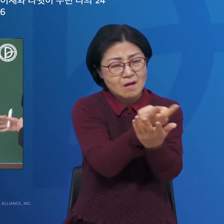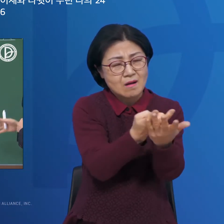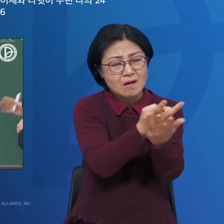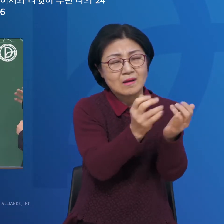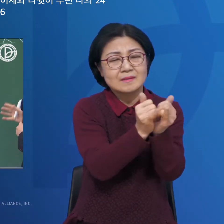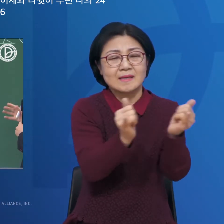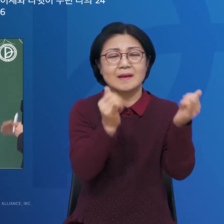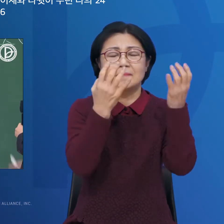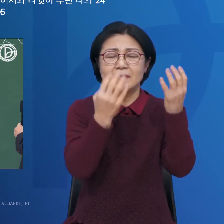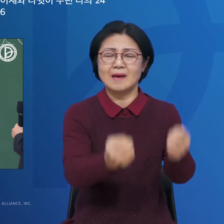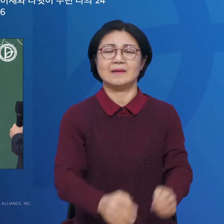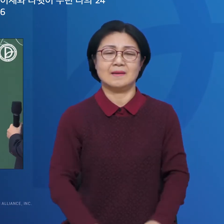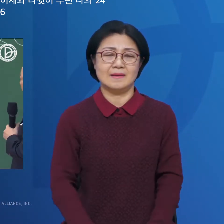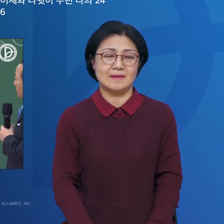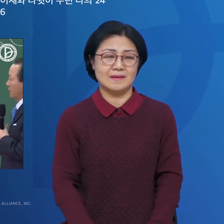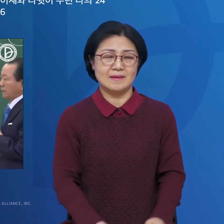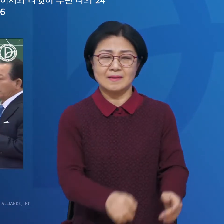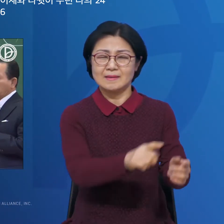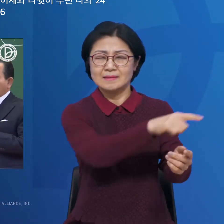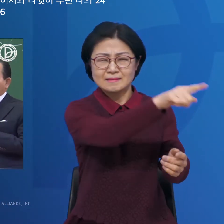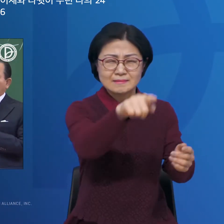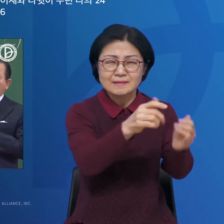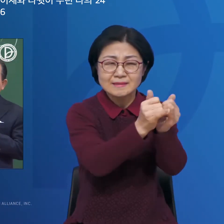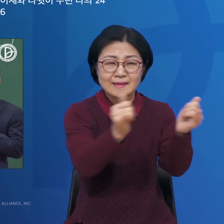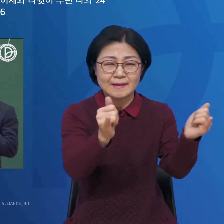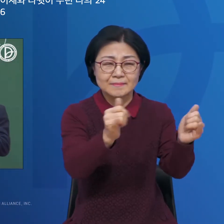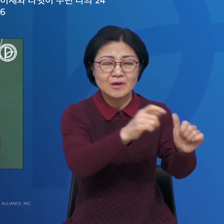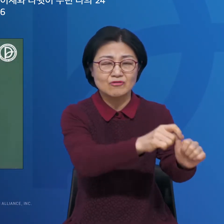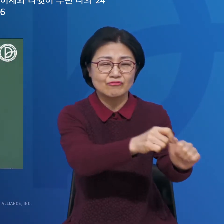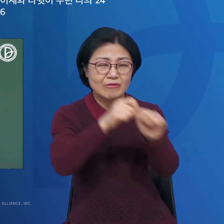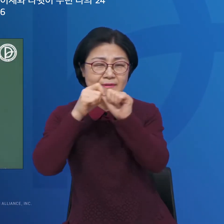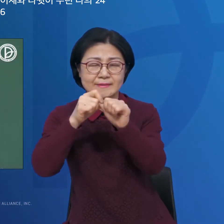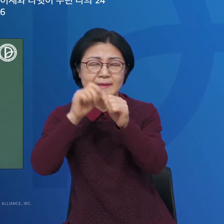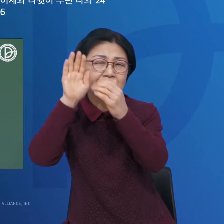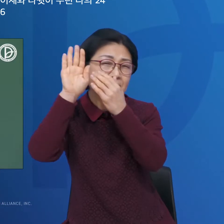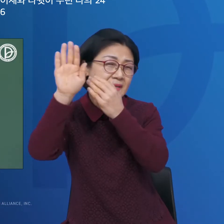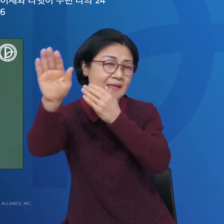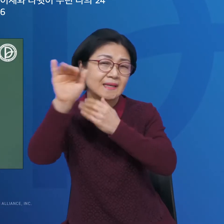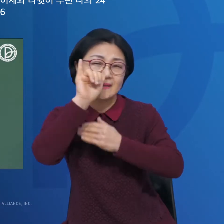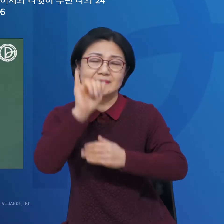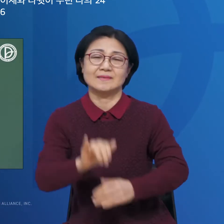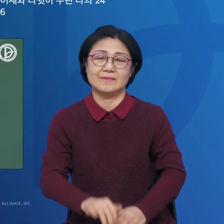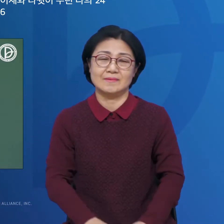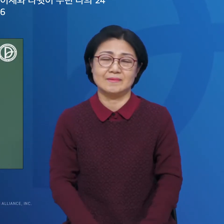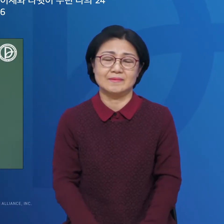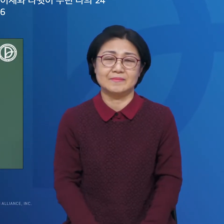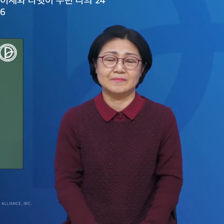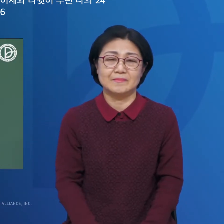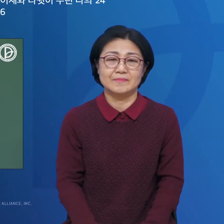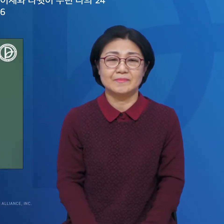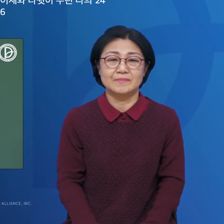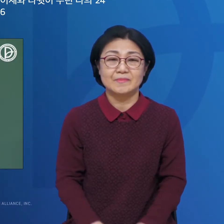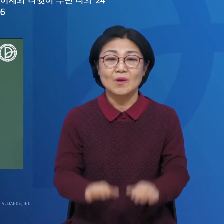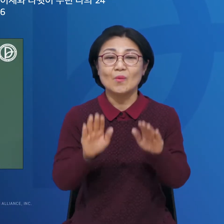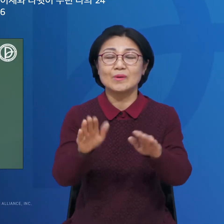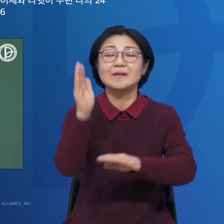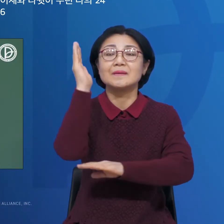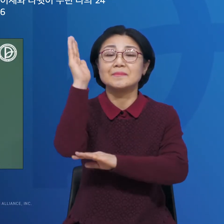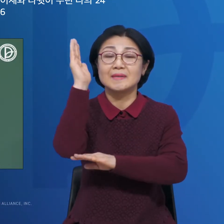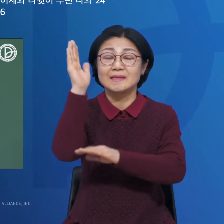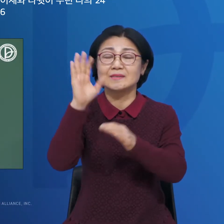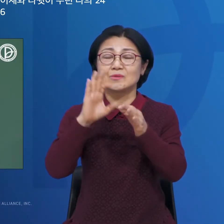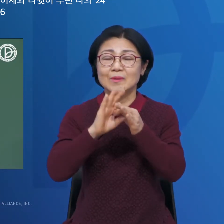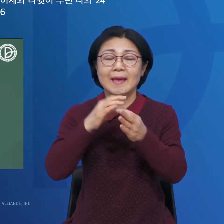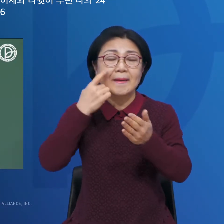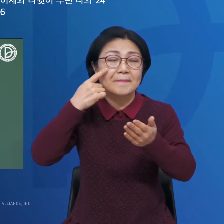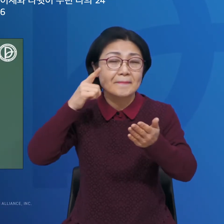살리는 미래가 보이는 거예요. You start to see the future to help these people. 오늘 메시지 통해 찾고 이번 주간에